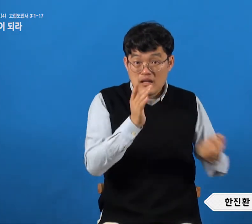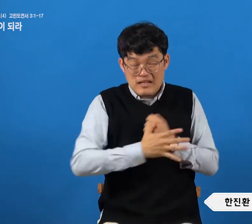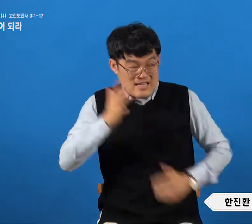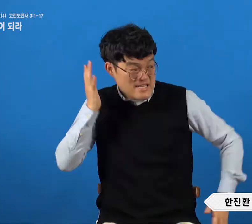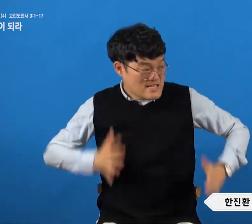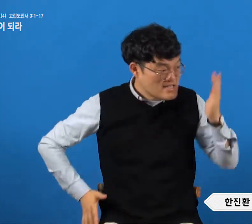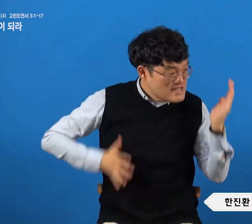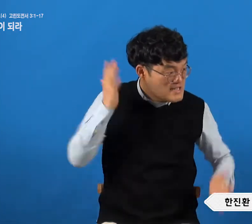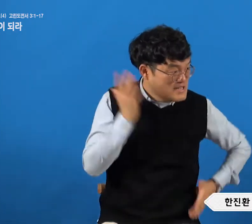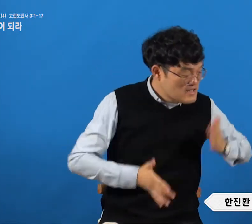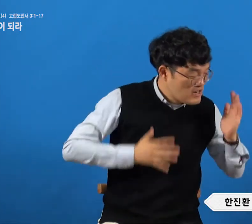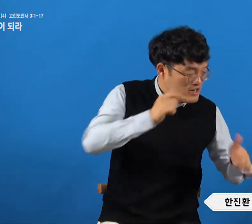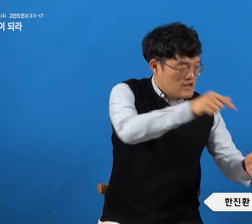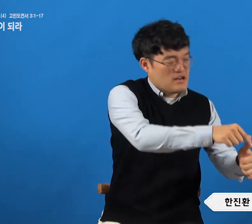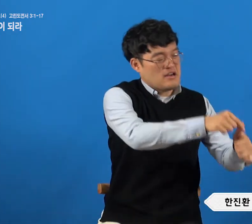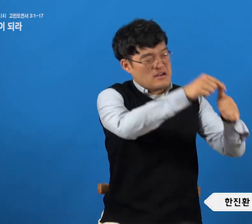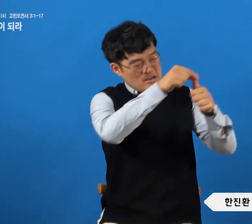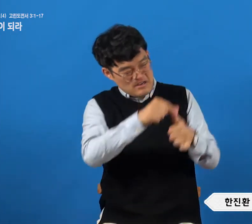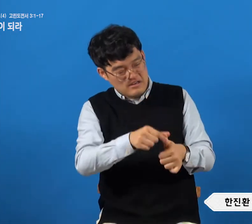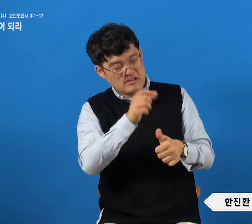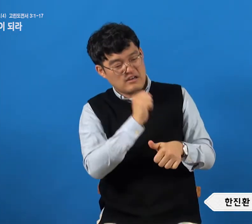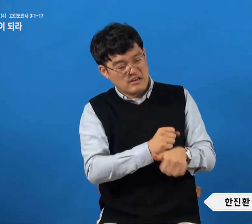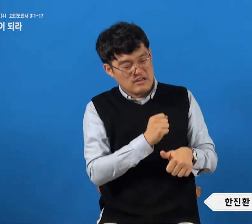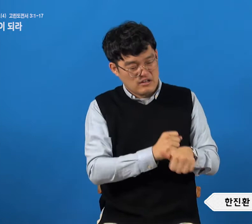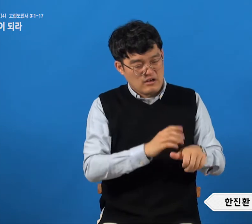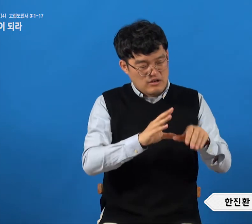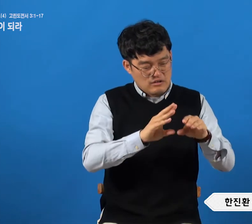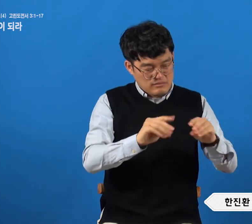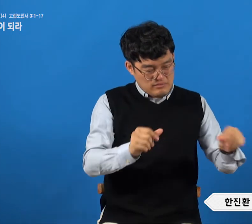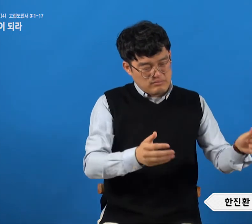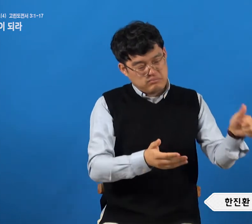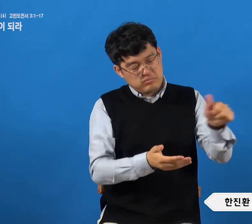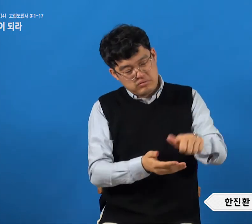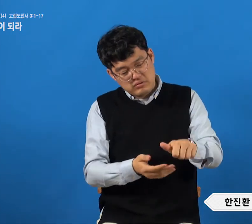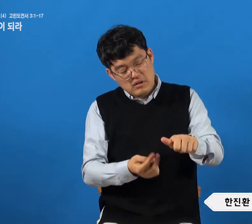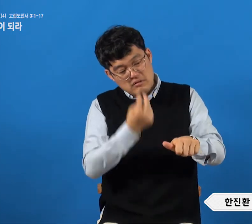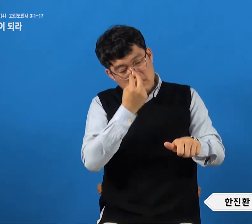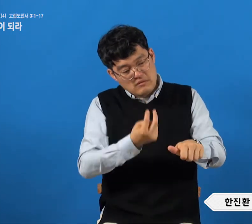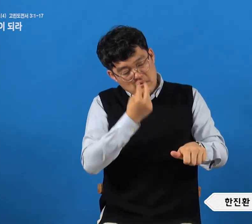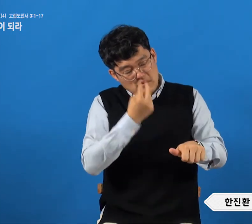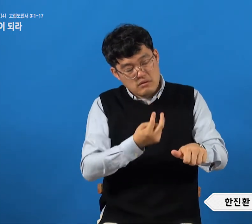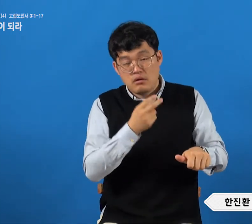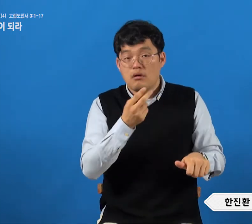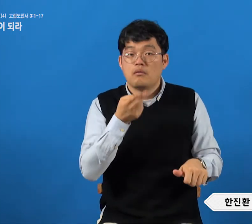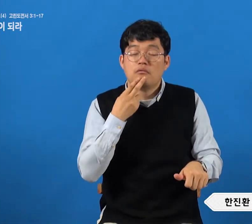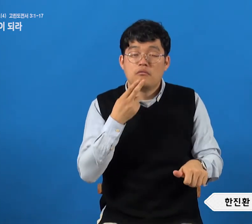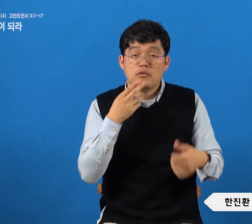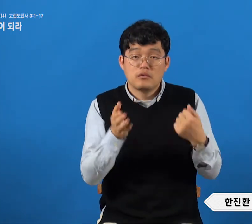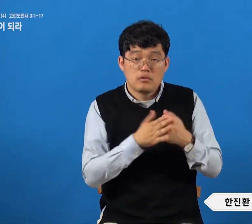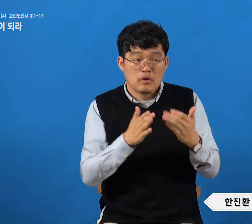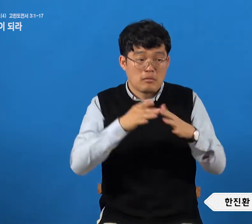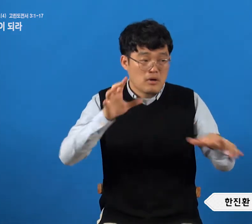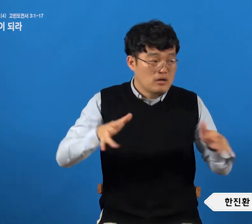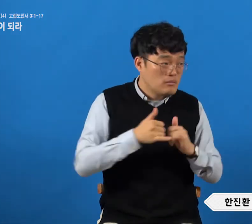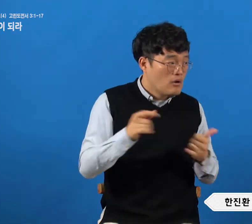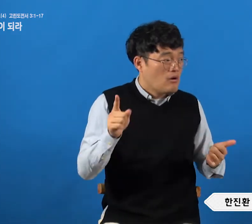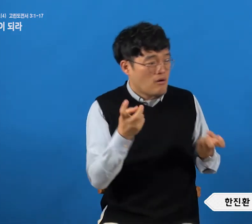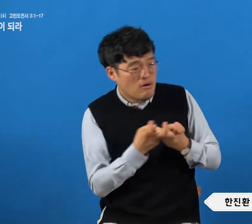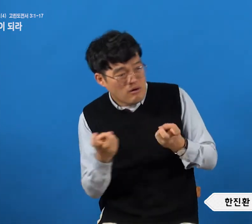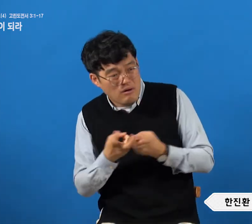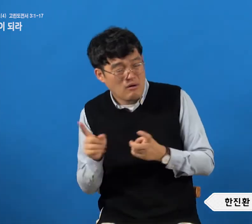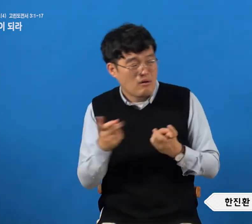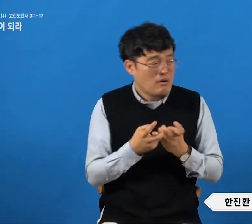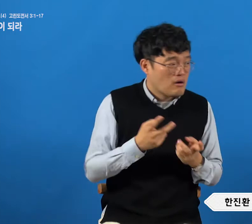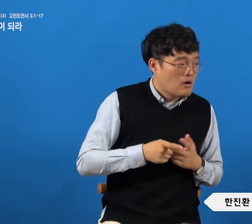달려가 보니까 겨우 건져서 이렇게 이 백사장에 눕혀놓기는 놨는데 숨을 쉬지 않습니다. 마을 사람들은 뭐